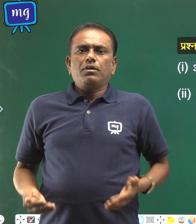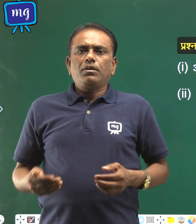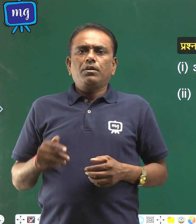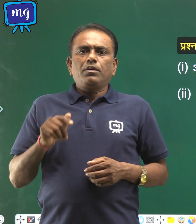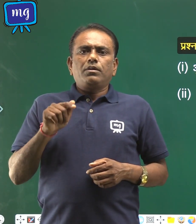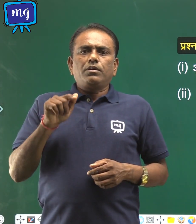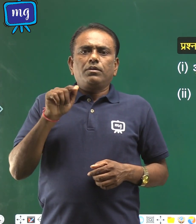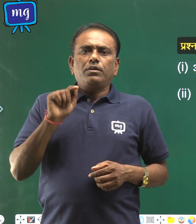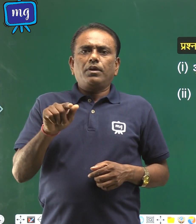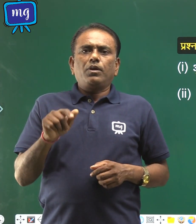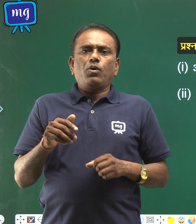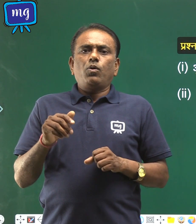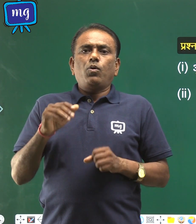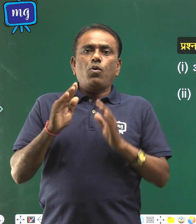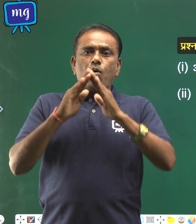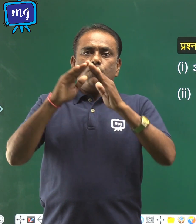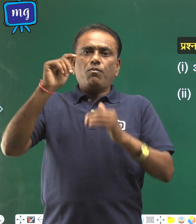यह गृह कार्य